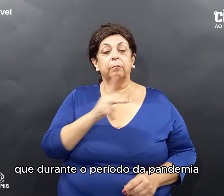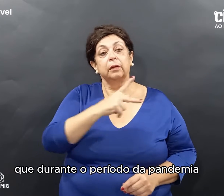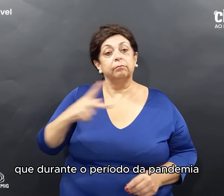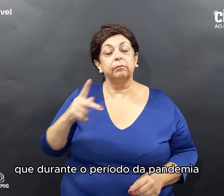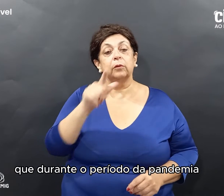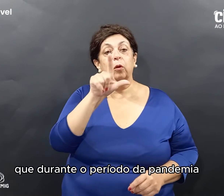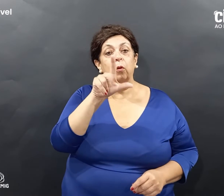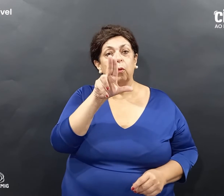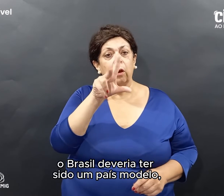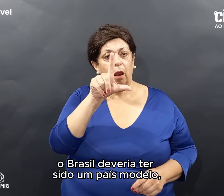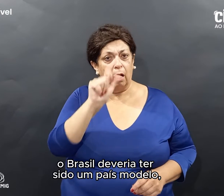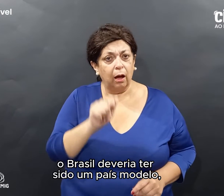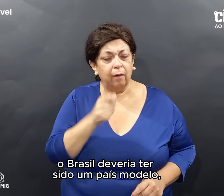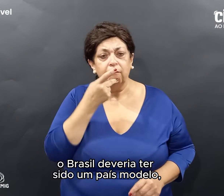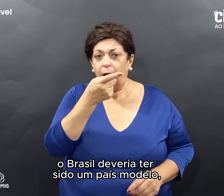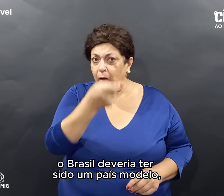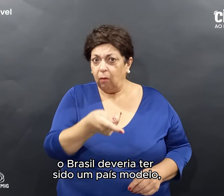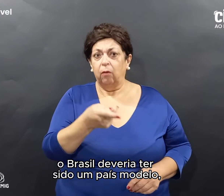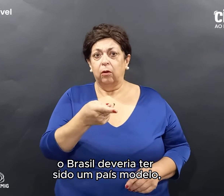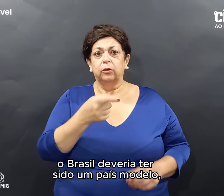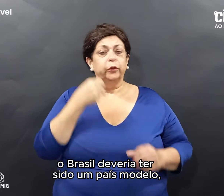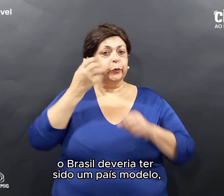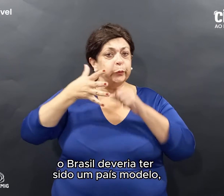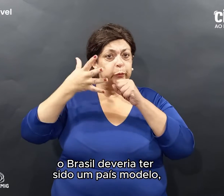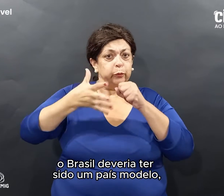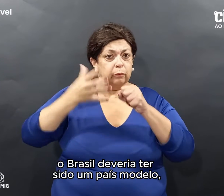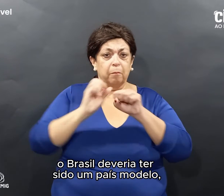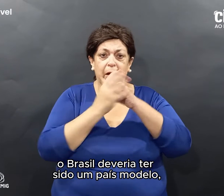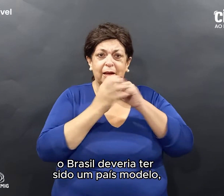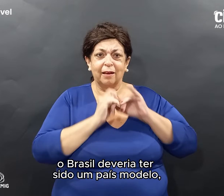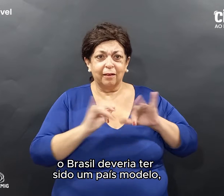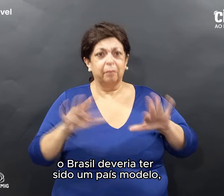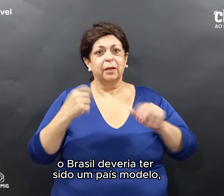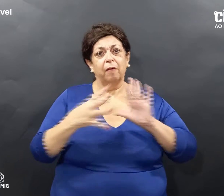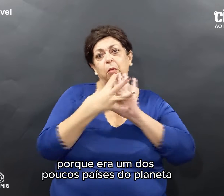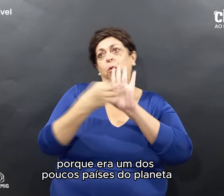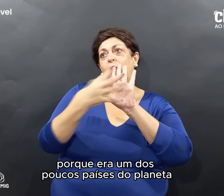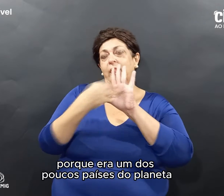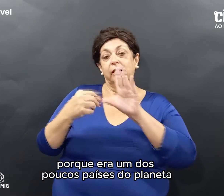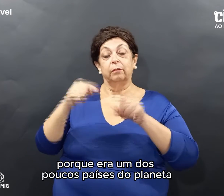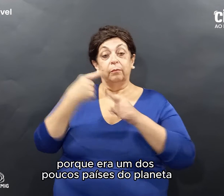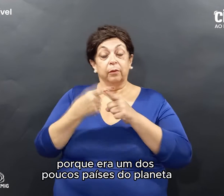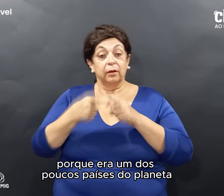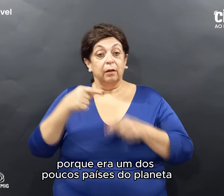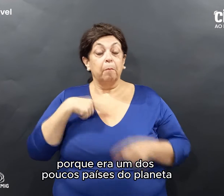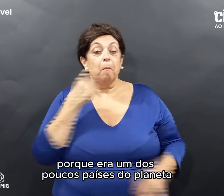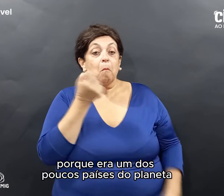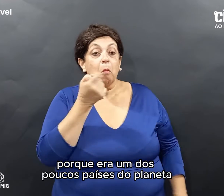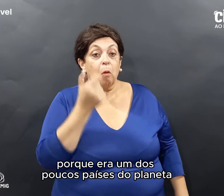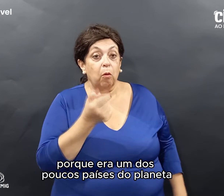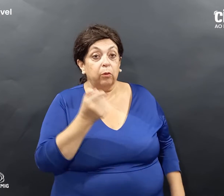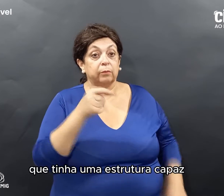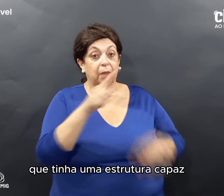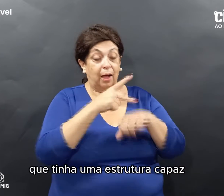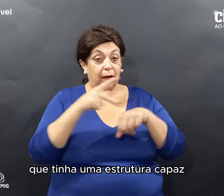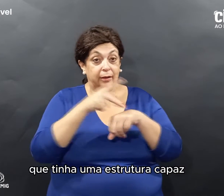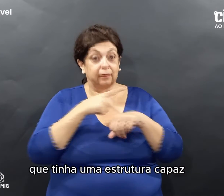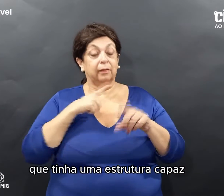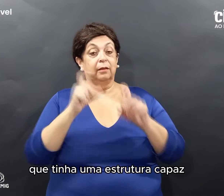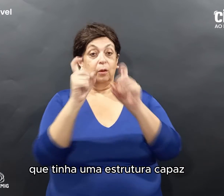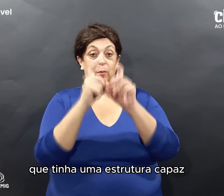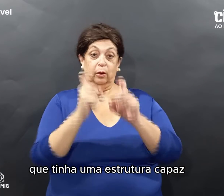o período da pandemia, o Brasil deveria ter sido um país modelo, né? Porque era um dos poucos países do planeta que tinha